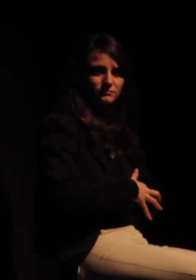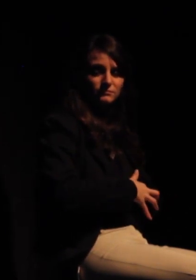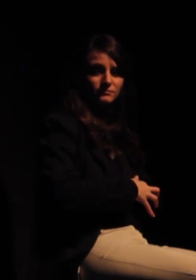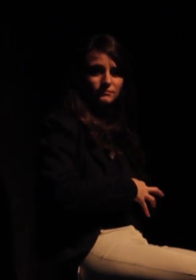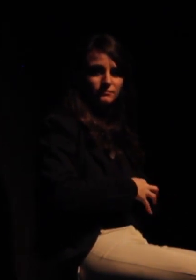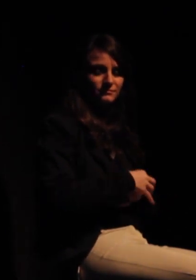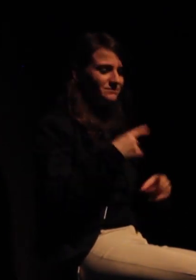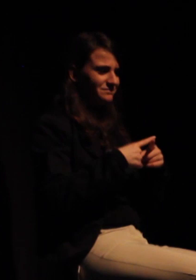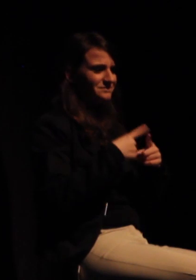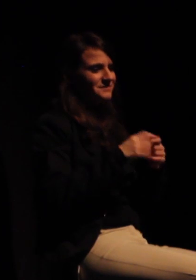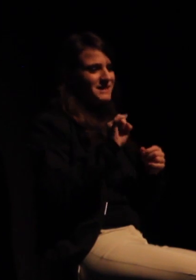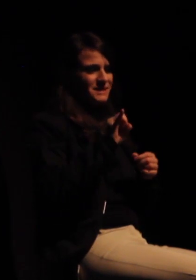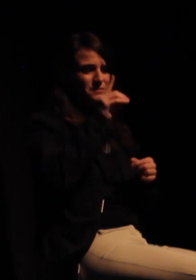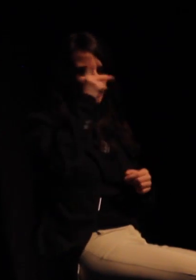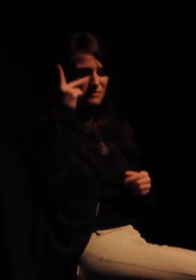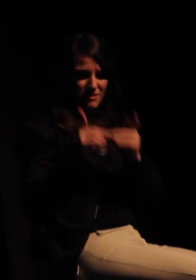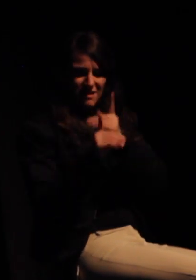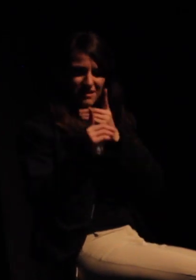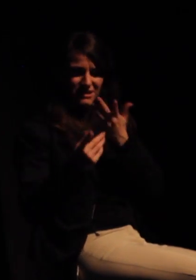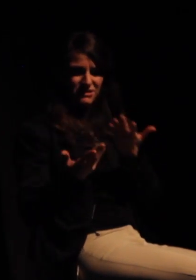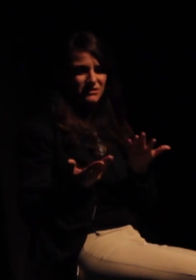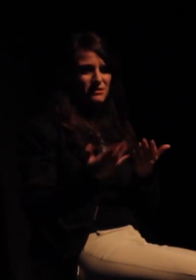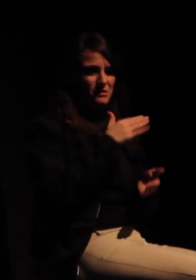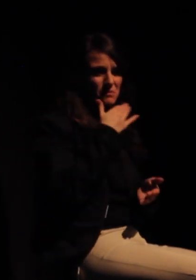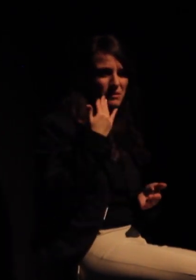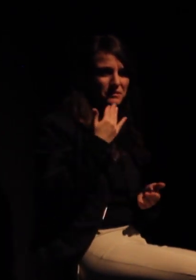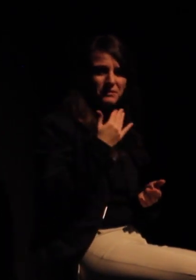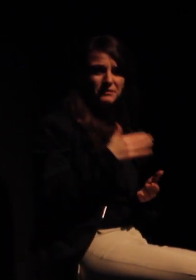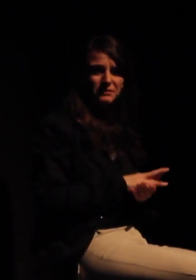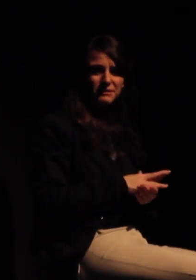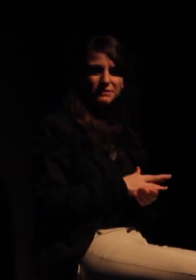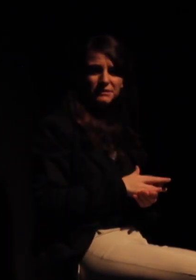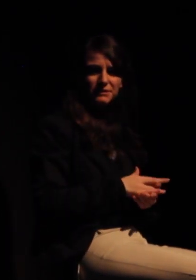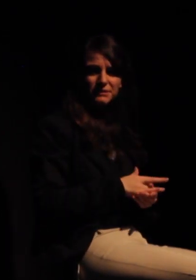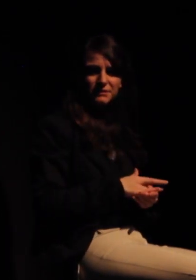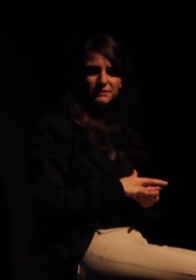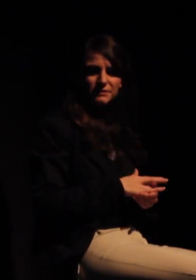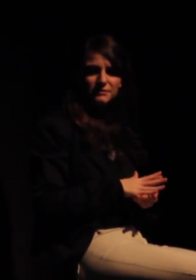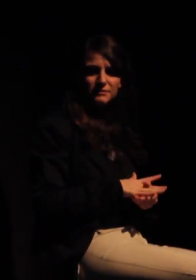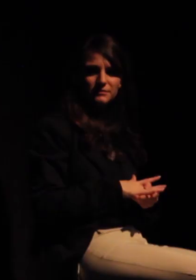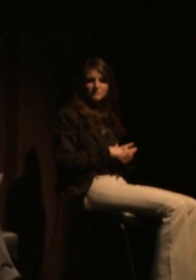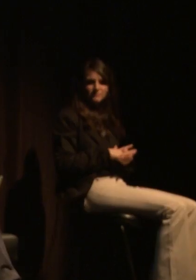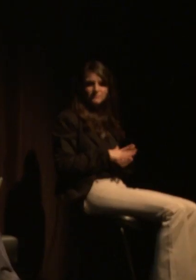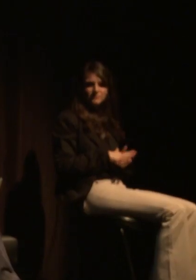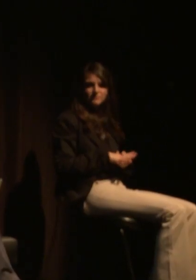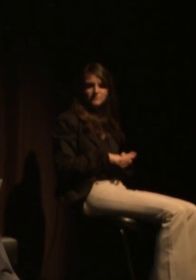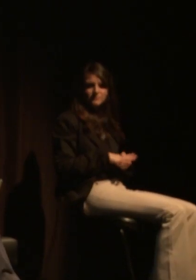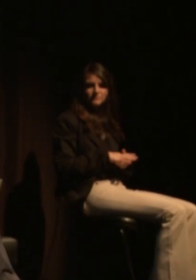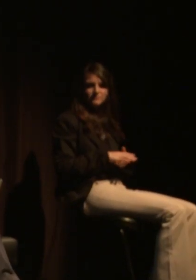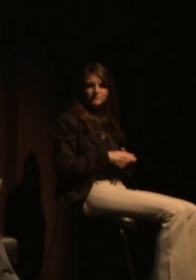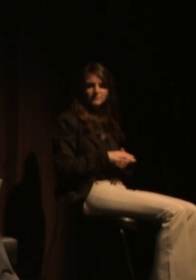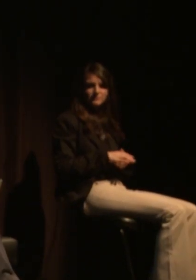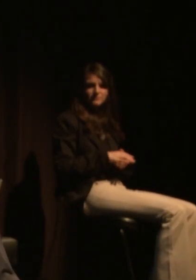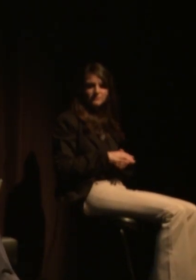Porque você deixa, um dia você morre e alguém diz inéditos. Você começou, mudou tudo ou foi mais ou menos?